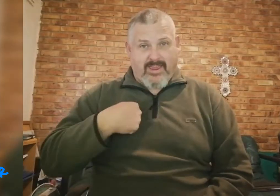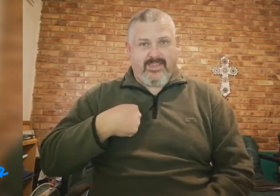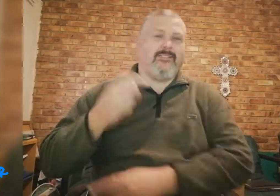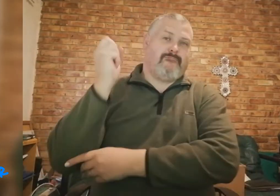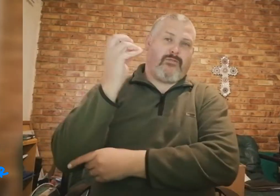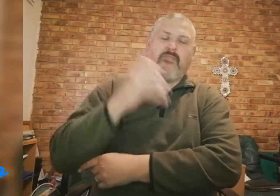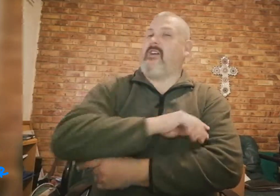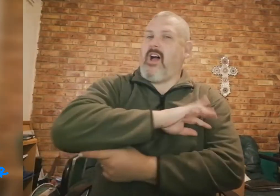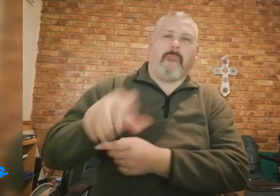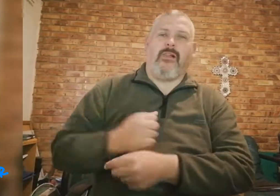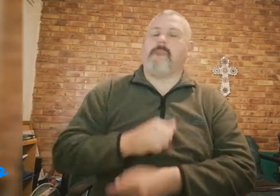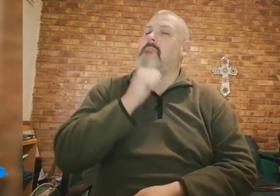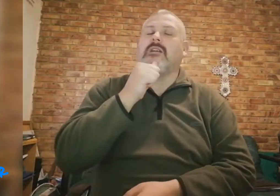ek allemaal